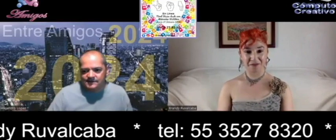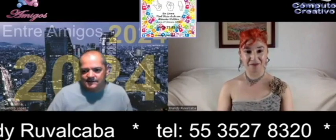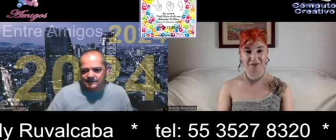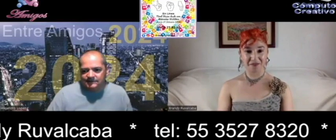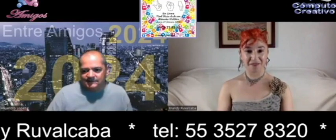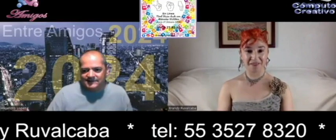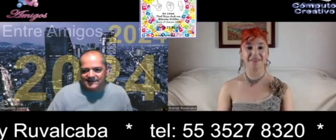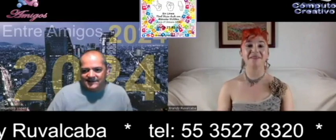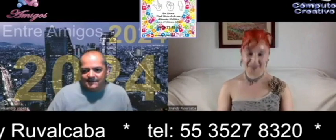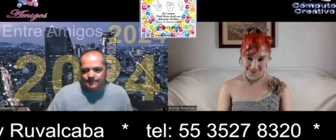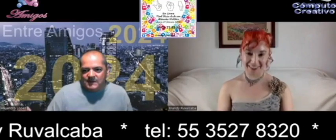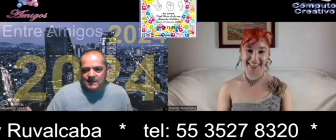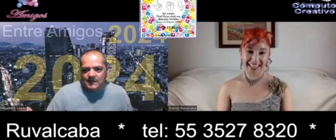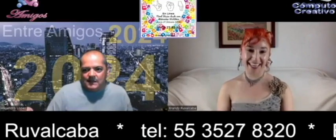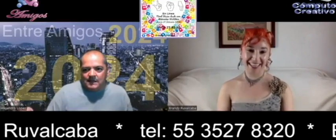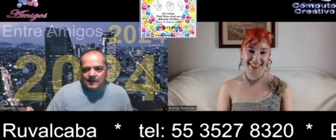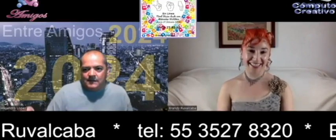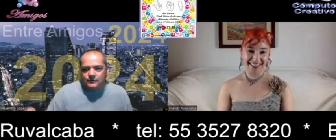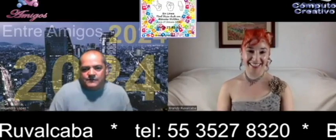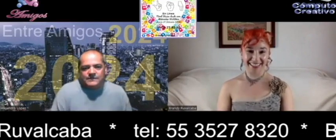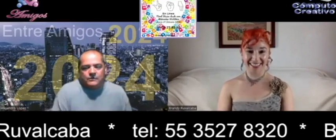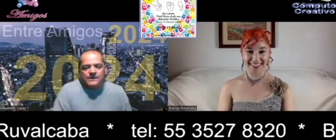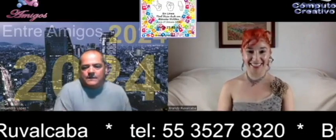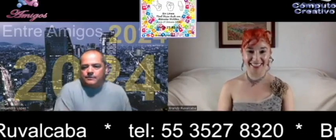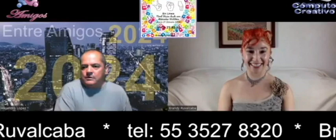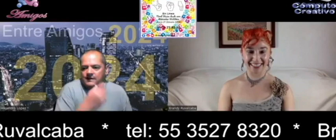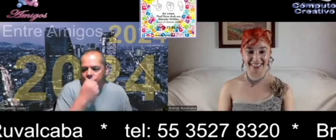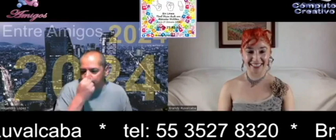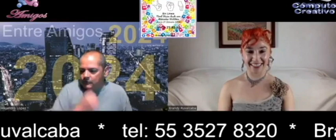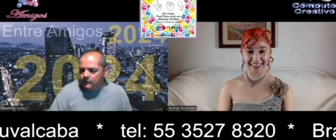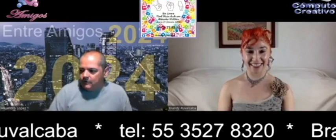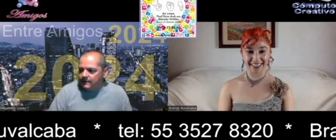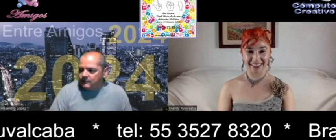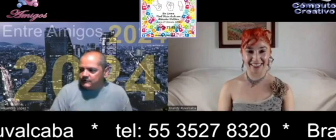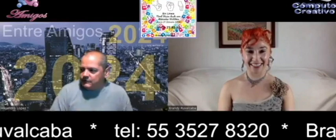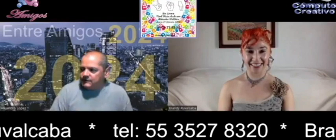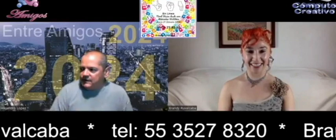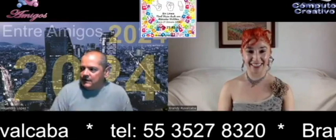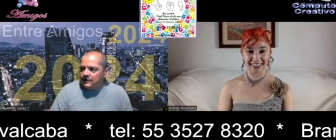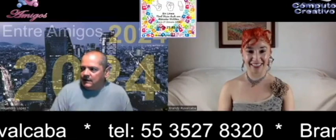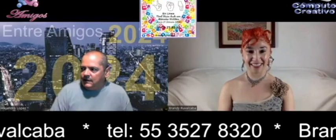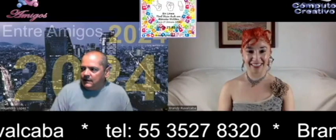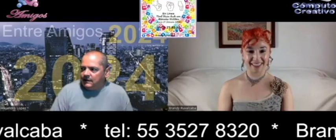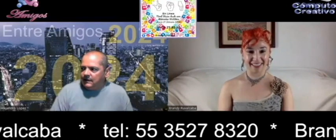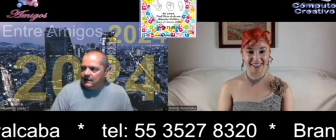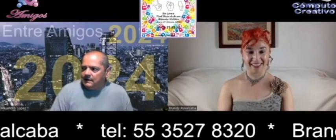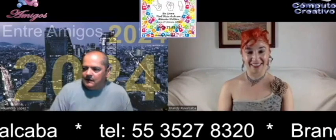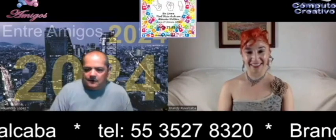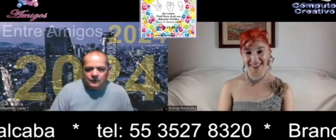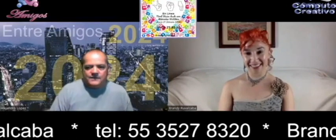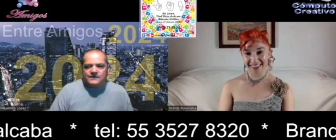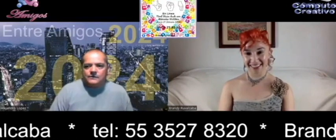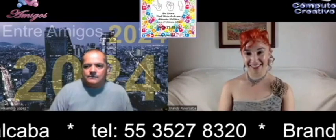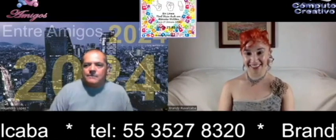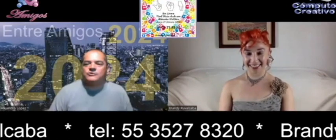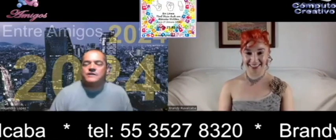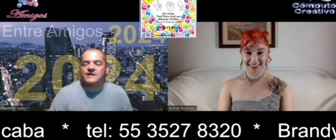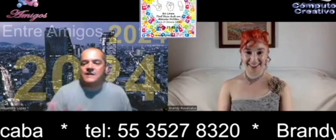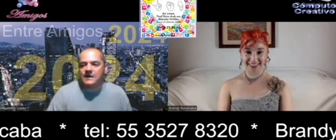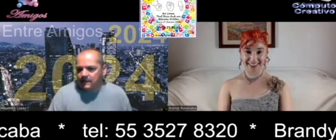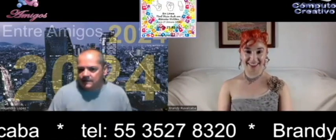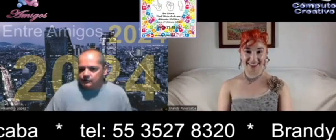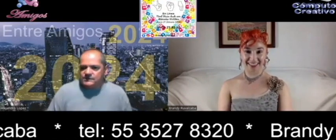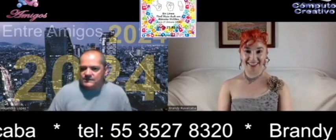nuevas, ¿sí? Que Entonces ahorita, por ejemplo, vamos, no sé, como dicen, vamos